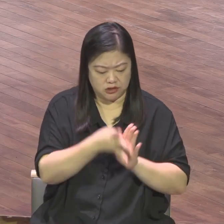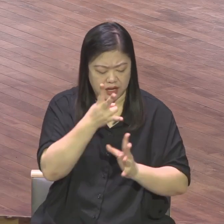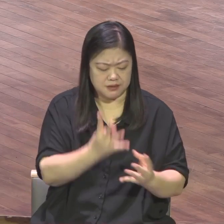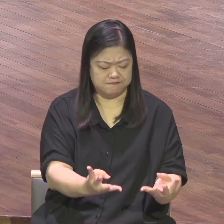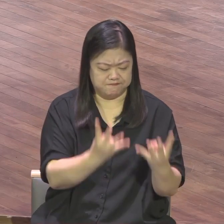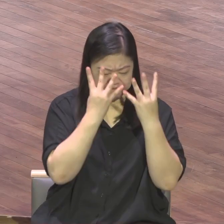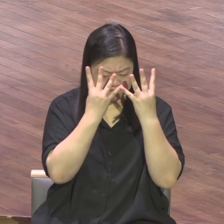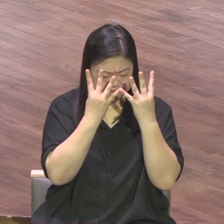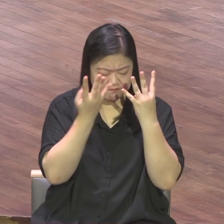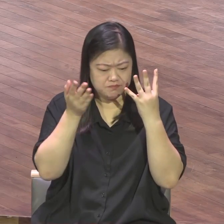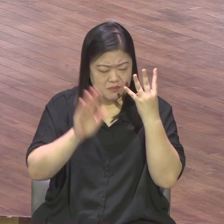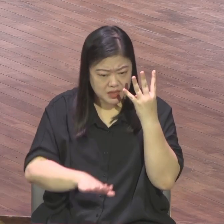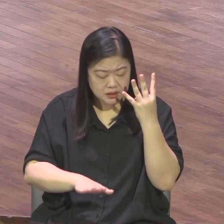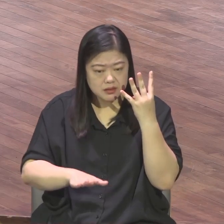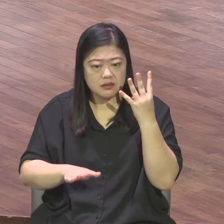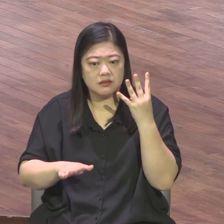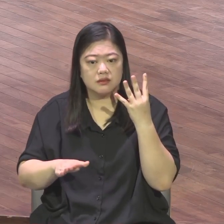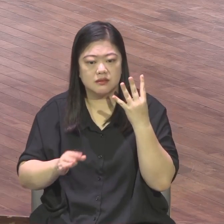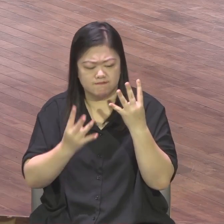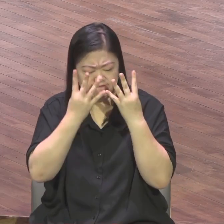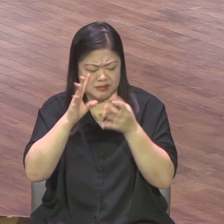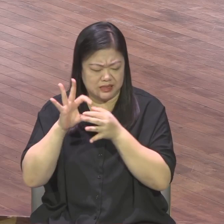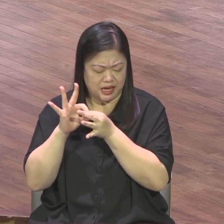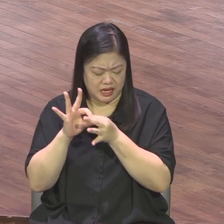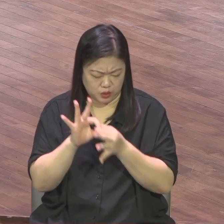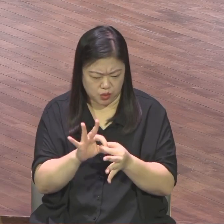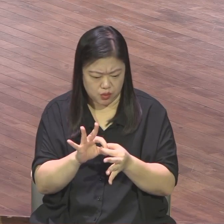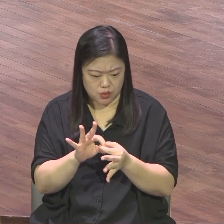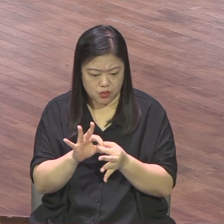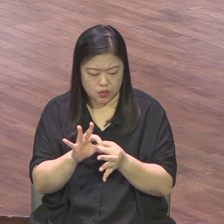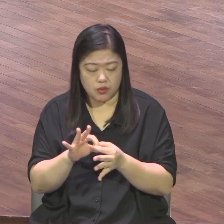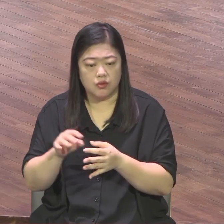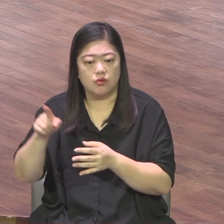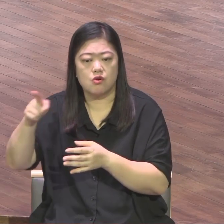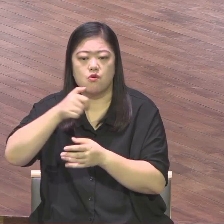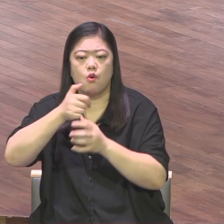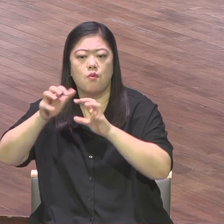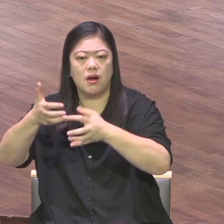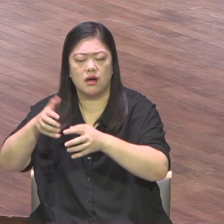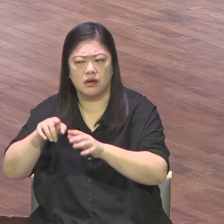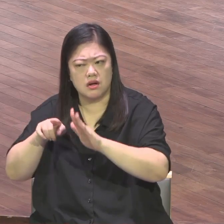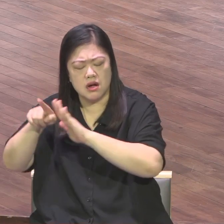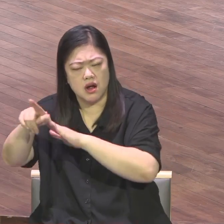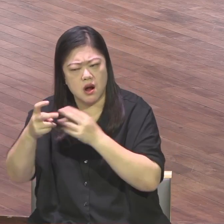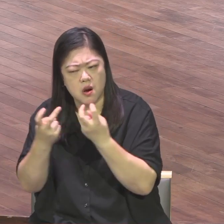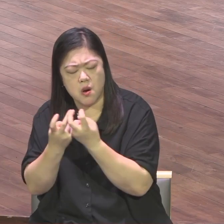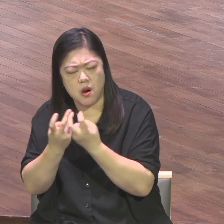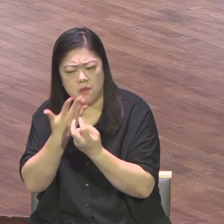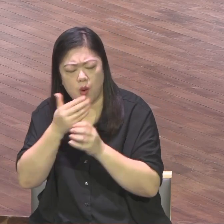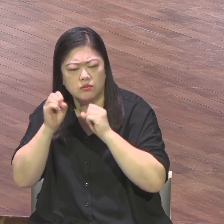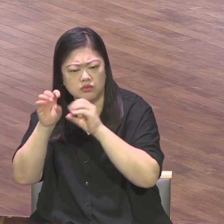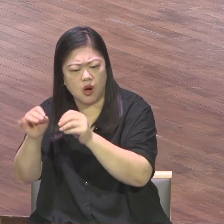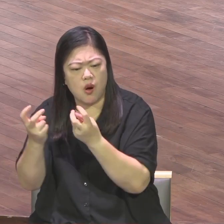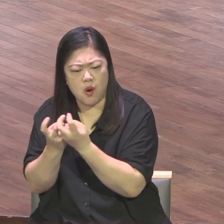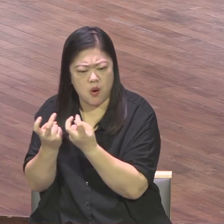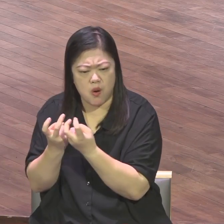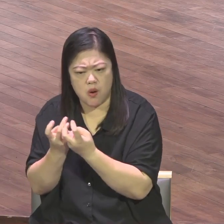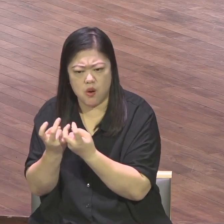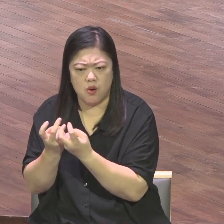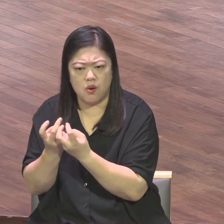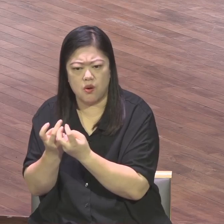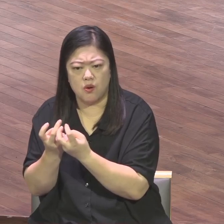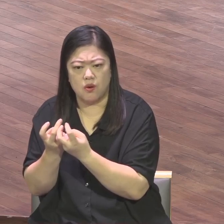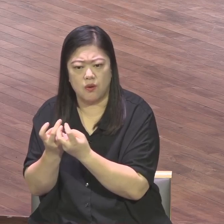왜 그런가 하면 당시에 바울이 예루살렘에 체포된 이후에 유대인들 가운데서 당을 지어가고 바울을